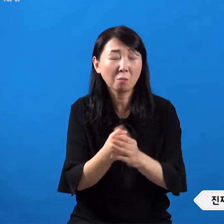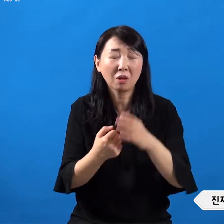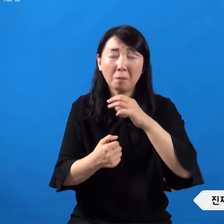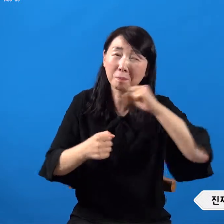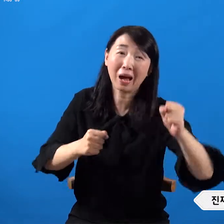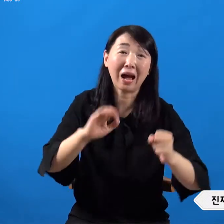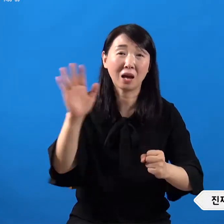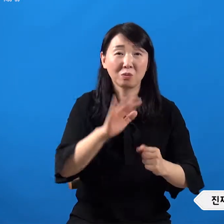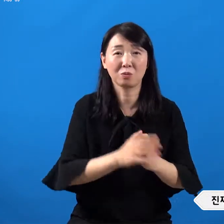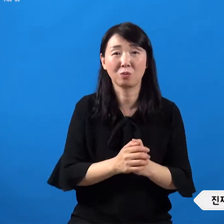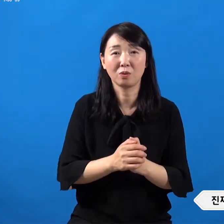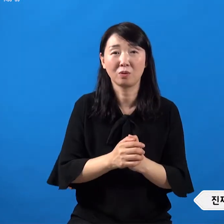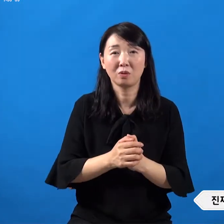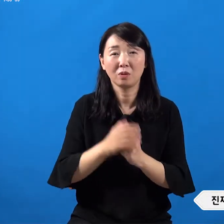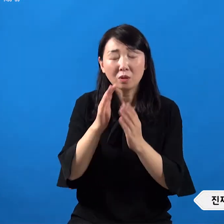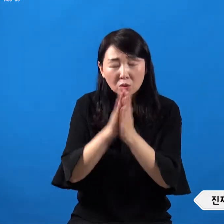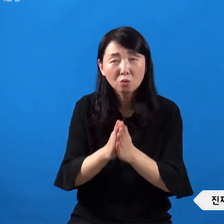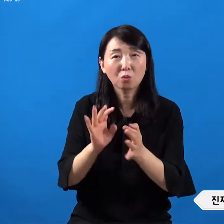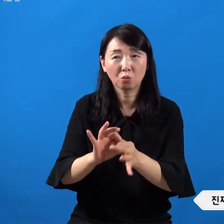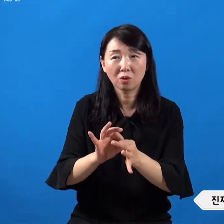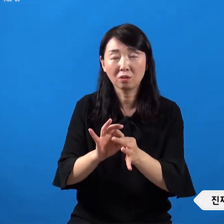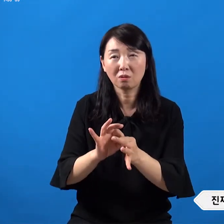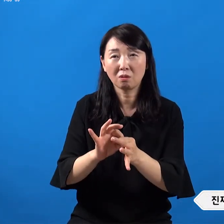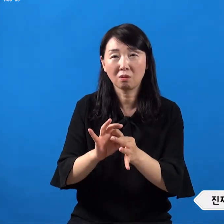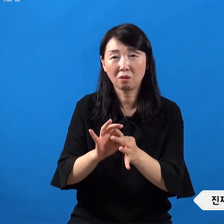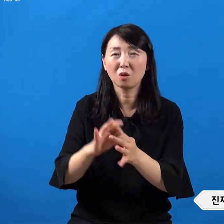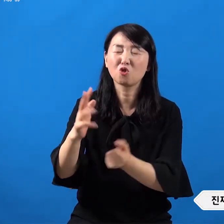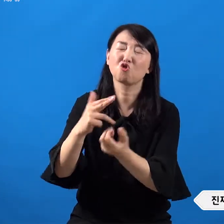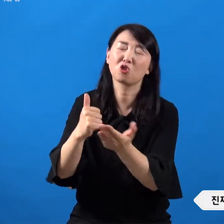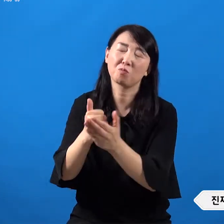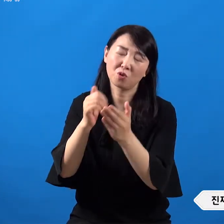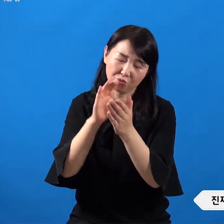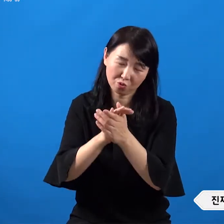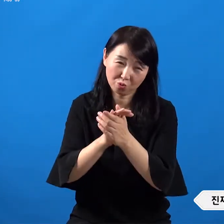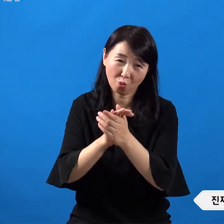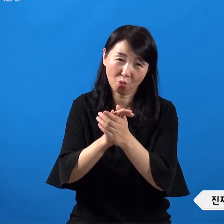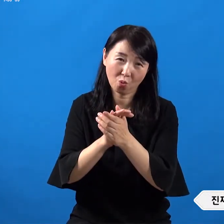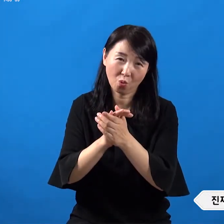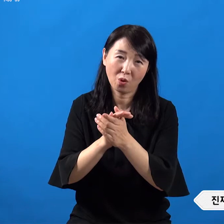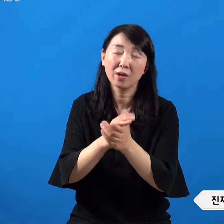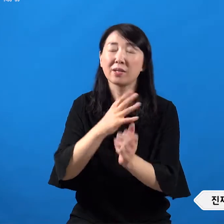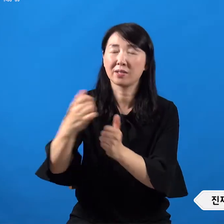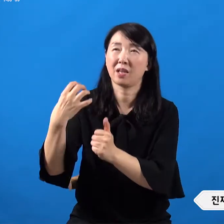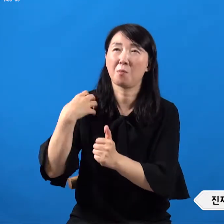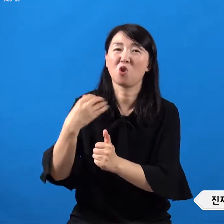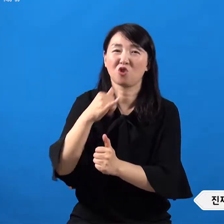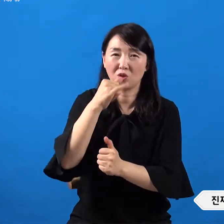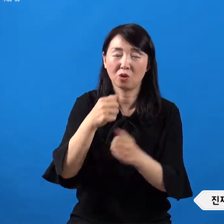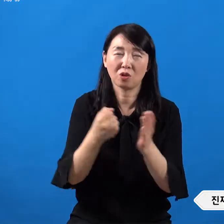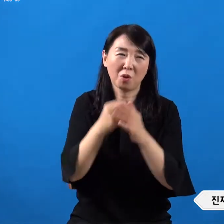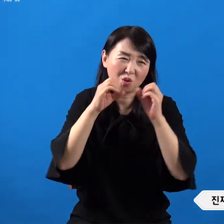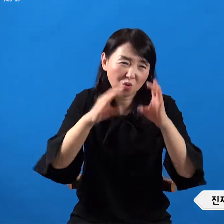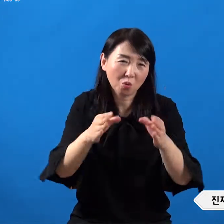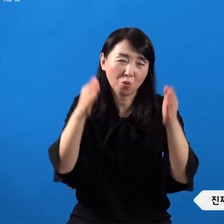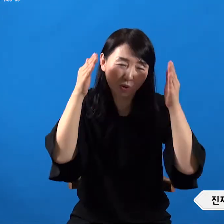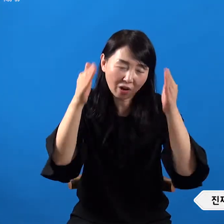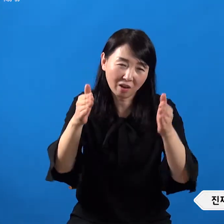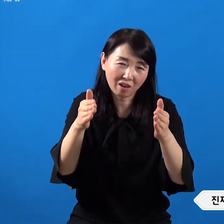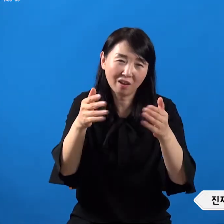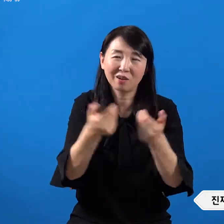삶이 아니라 그의 기도를 통해서 그는 본질을 기억합니다. 사명을 붙잡습니다. 그리고 전도를